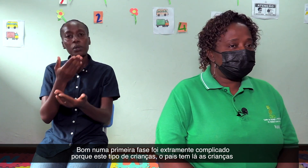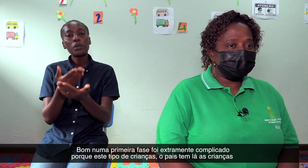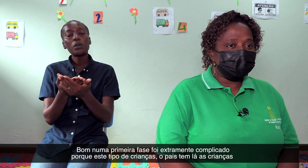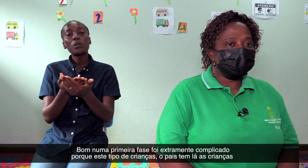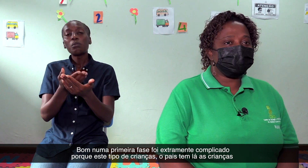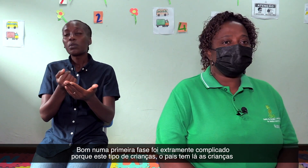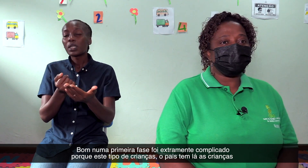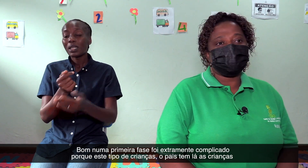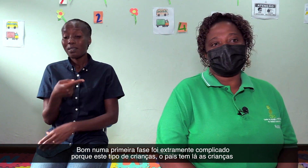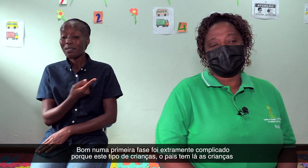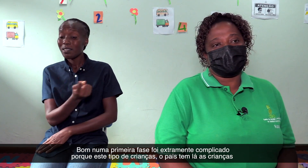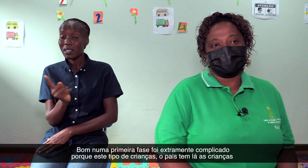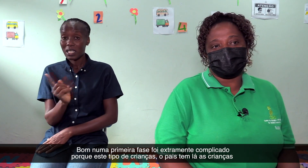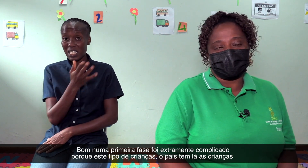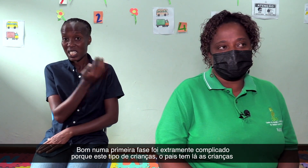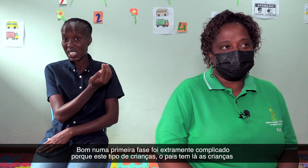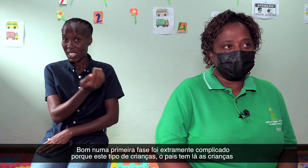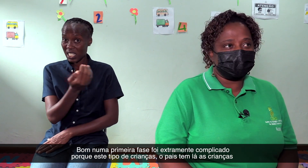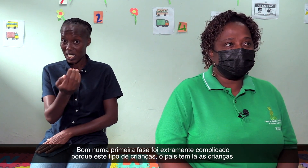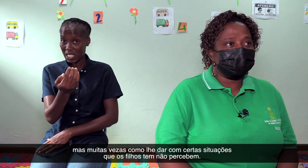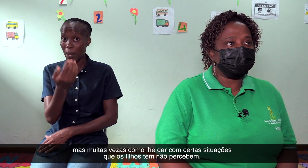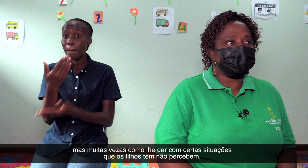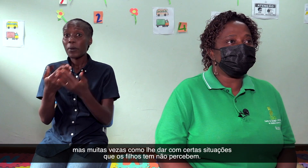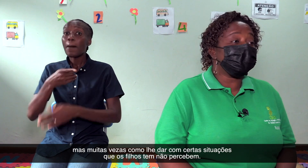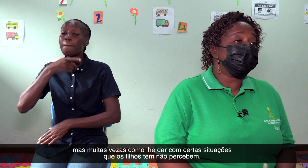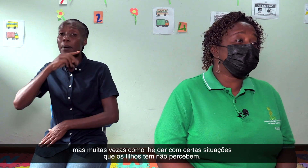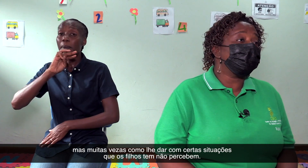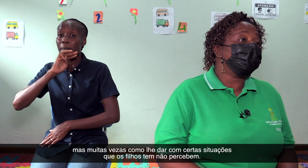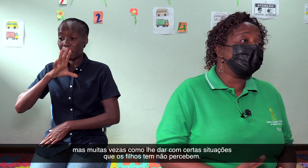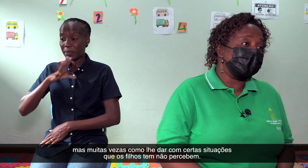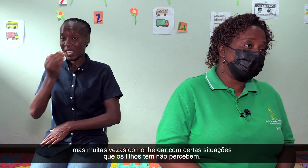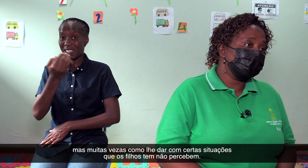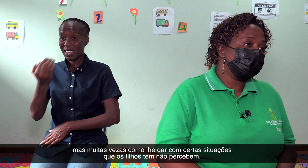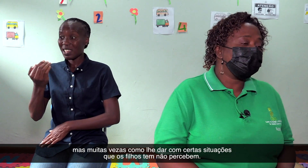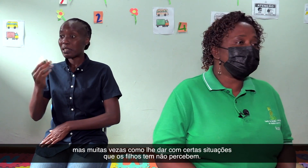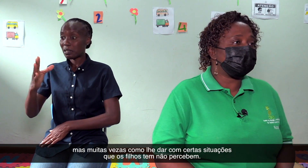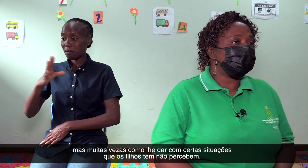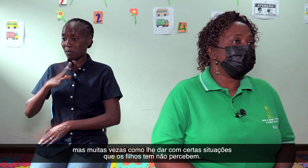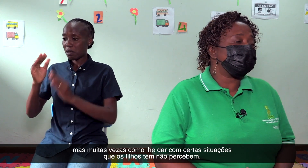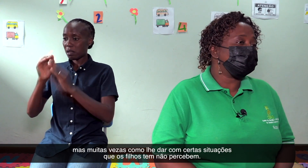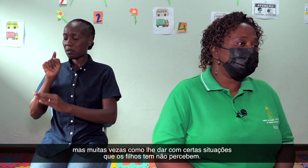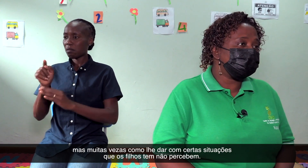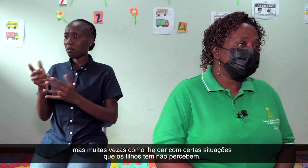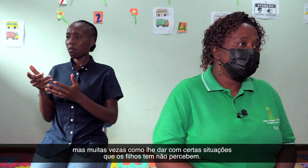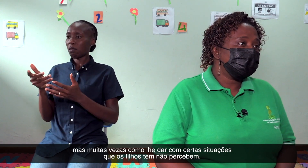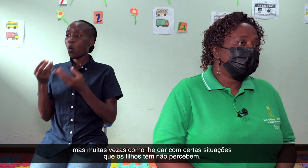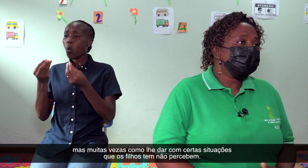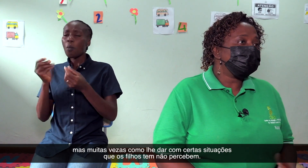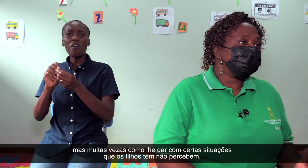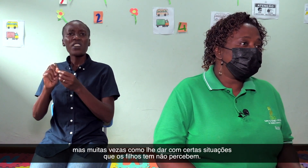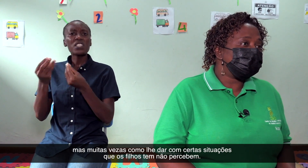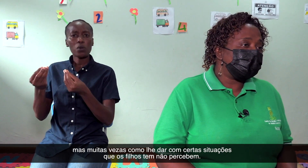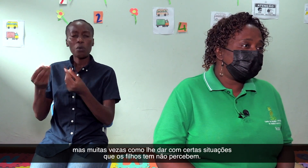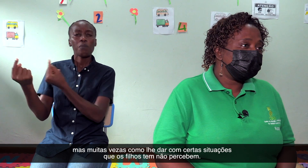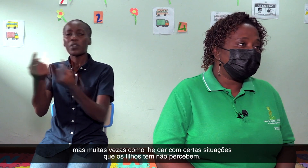este tipo de crianças, os pais têm lá as crianças, ok, mas muitas vezes como lidar com certas situações que